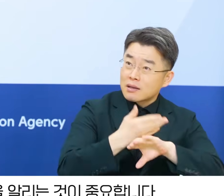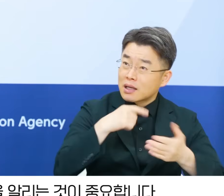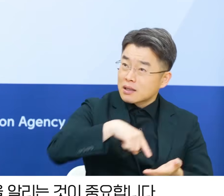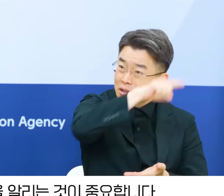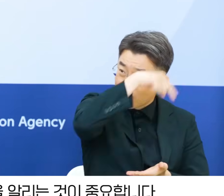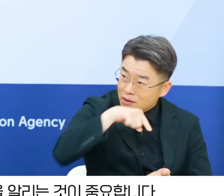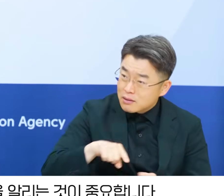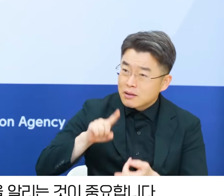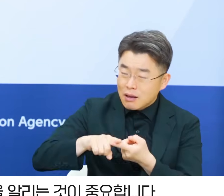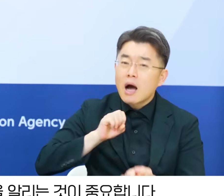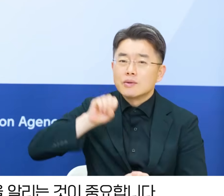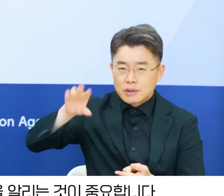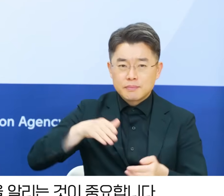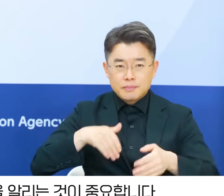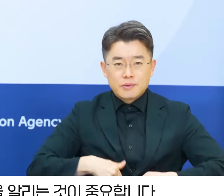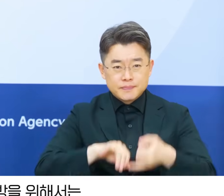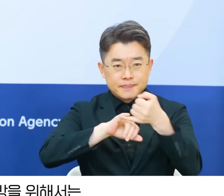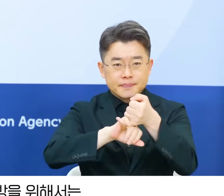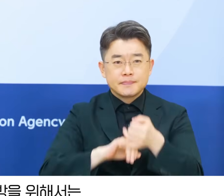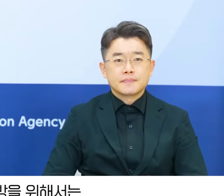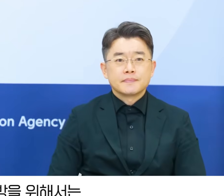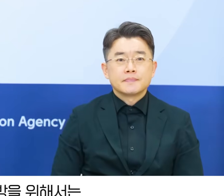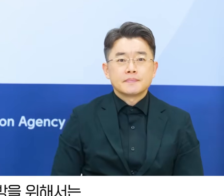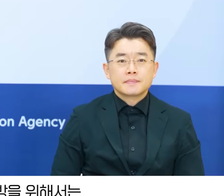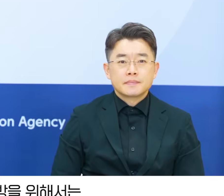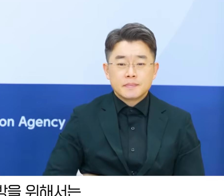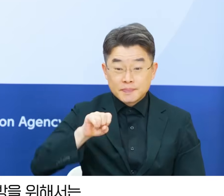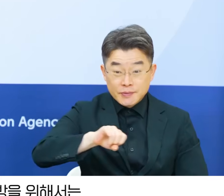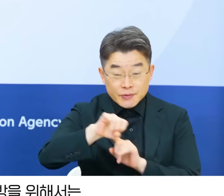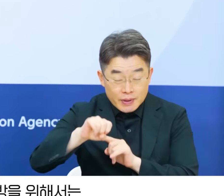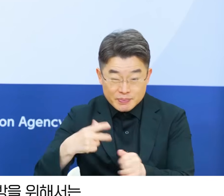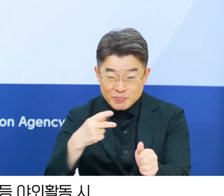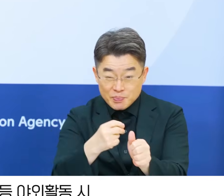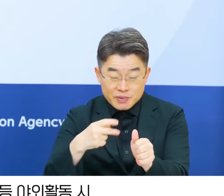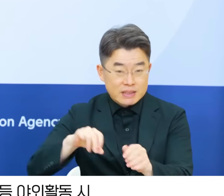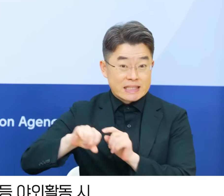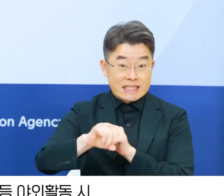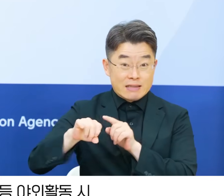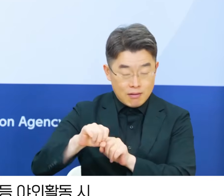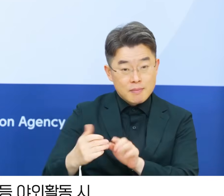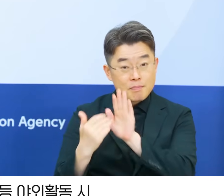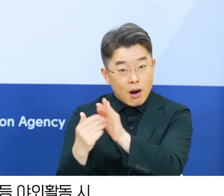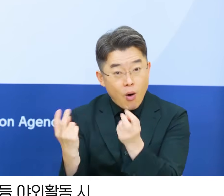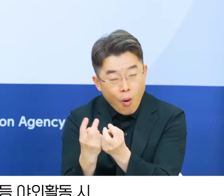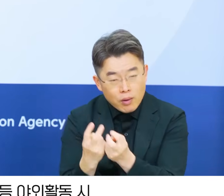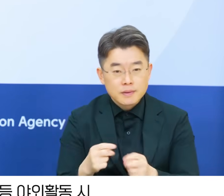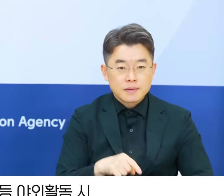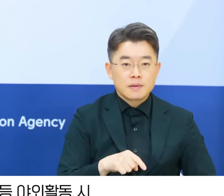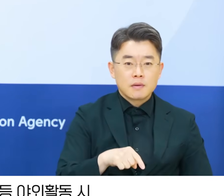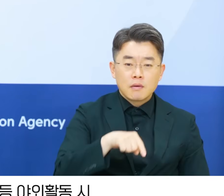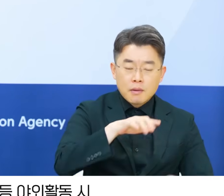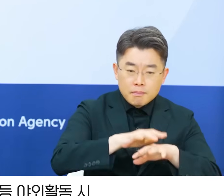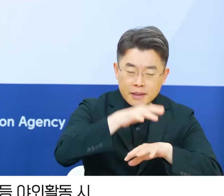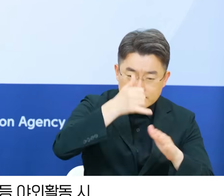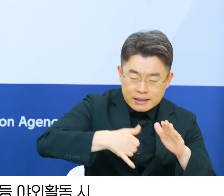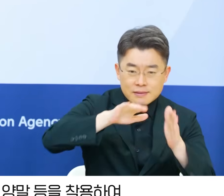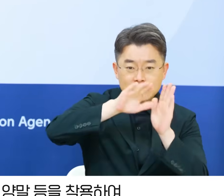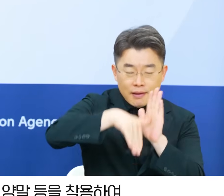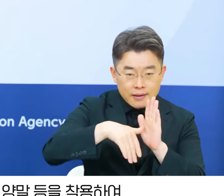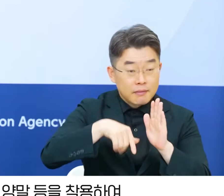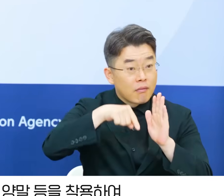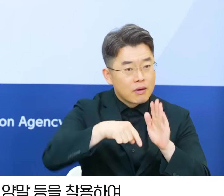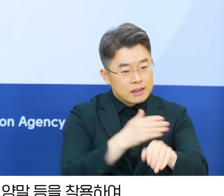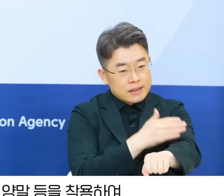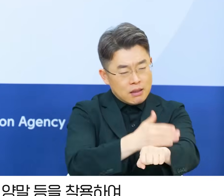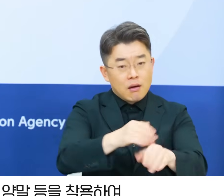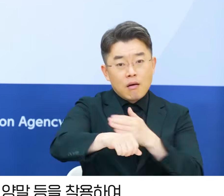것이 중요합니다. 진드기 감염 예방을 위해서는 농작업이나 등산 등 야외 활동 시 긴